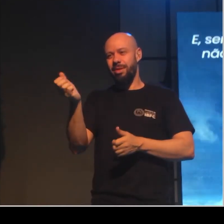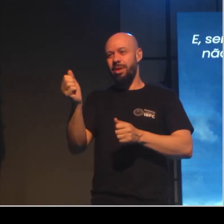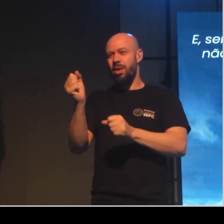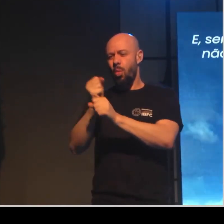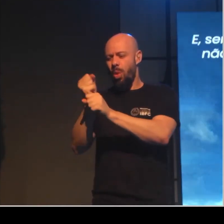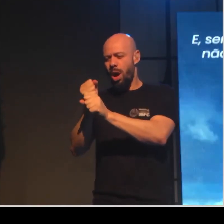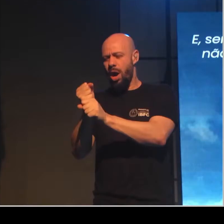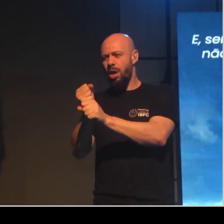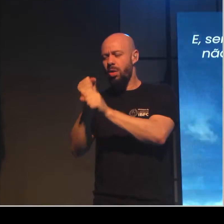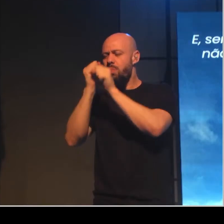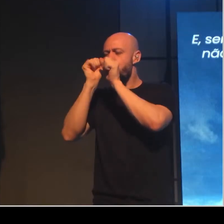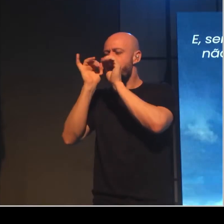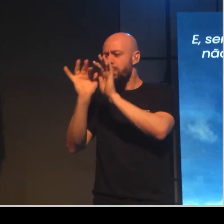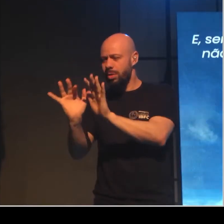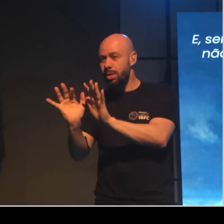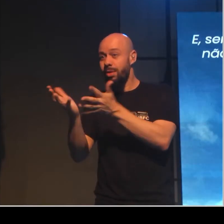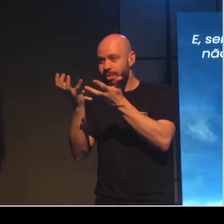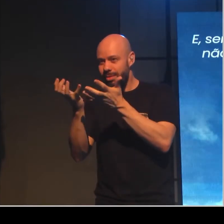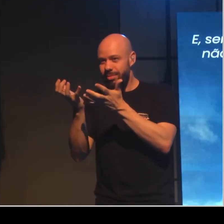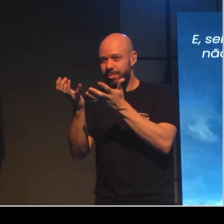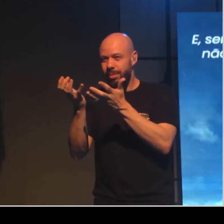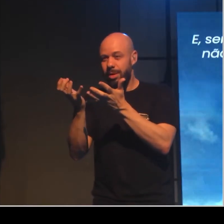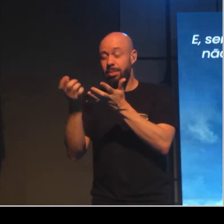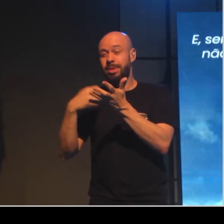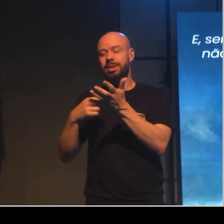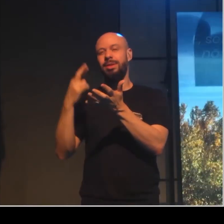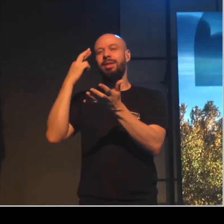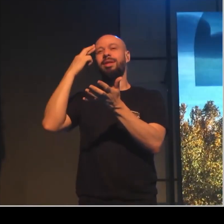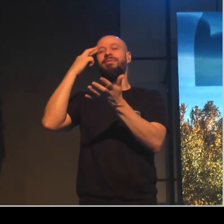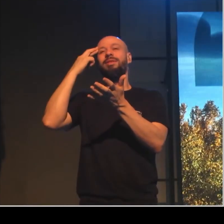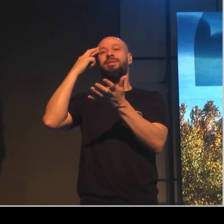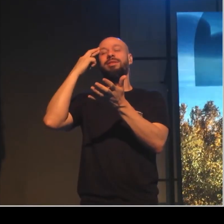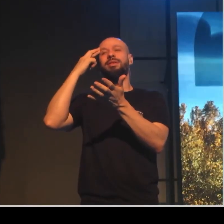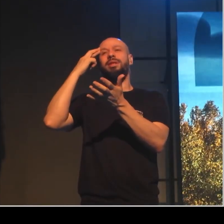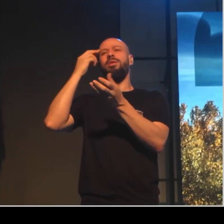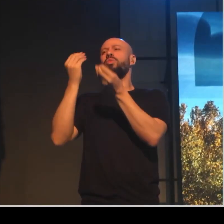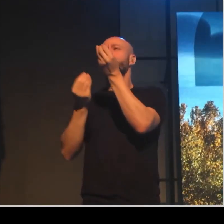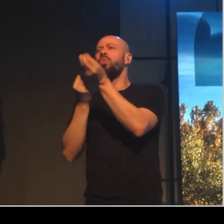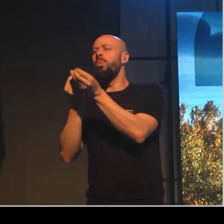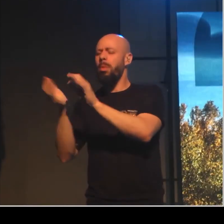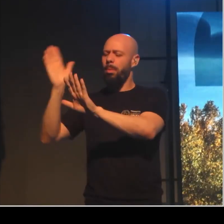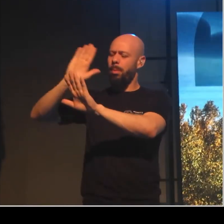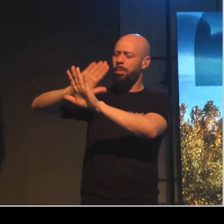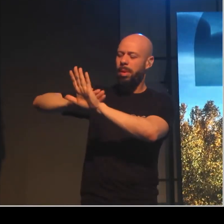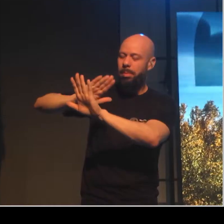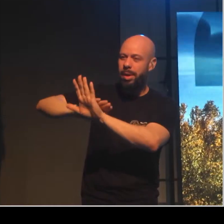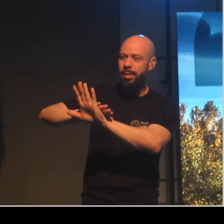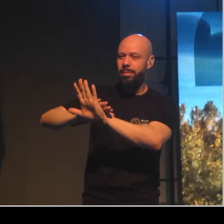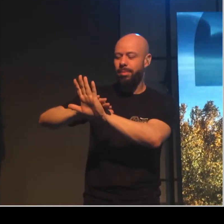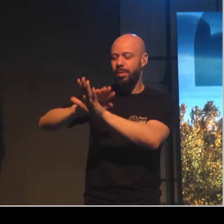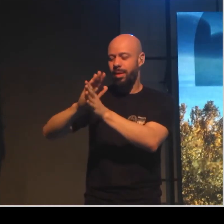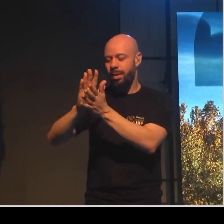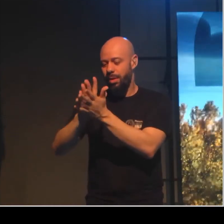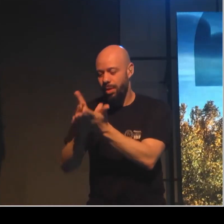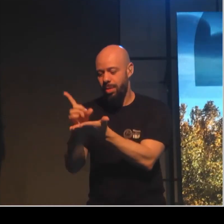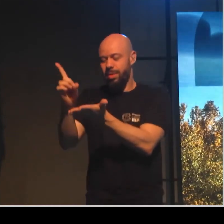Está aí o caminho para você refletir e repensar a sua vida. A palavra foi lançada. Depende de